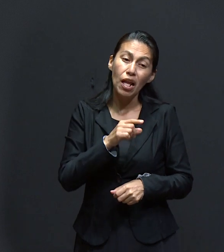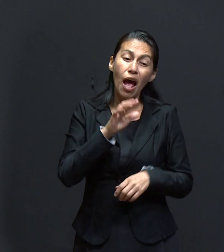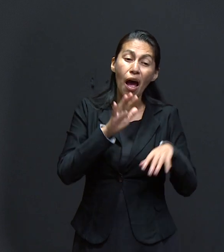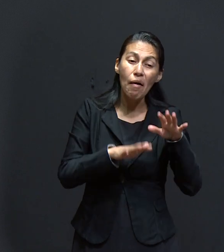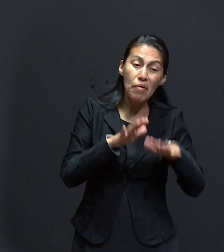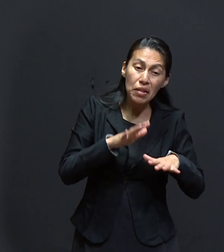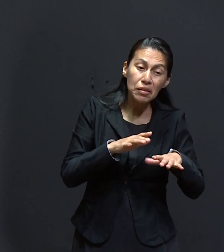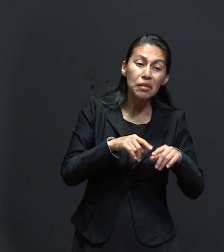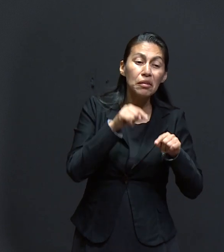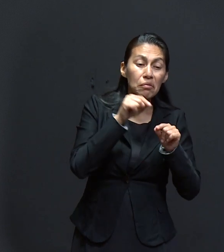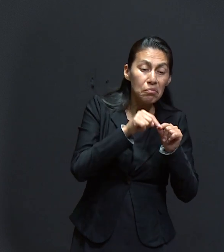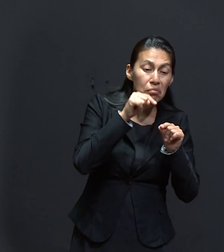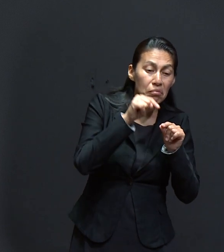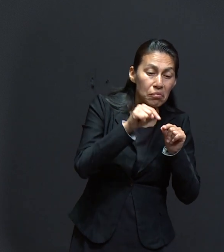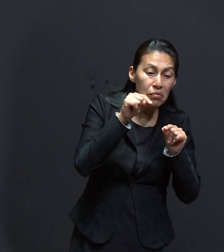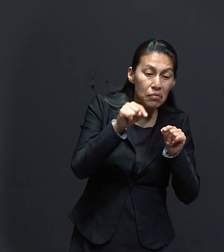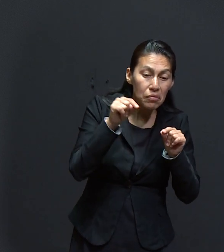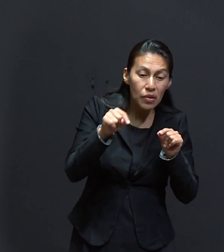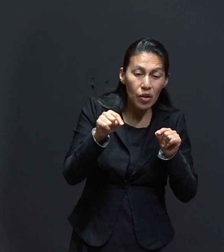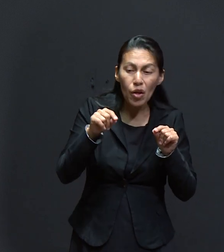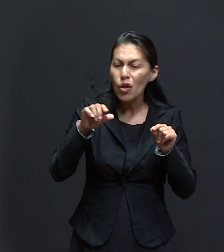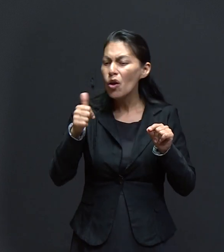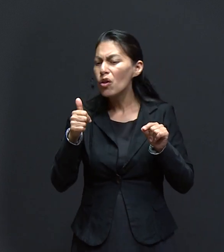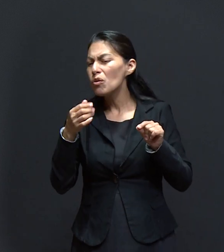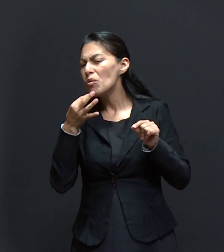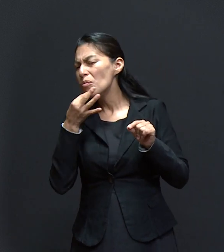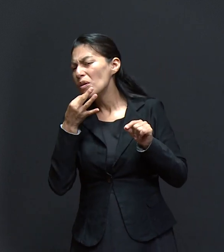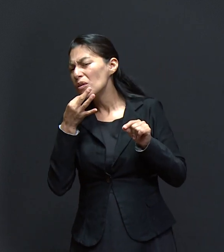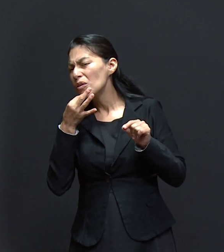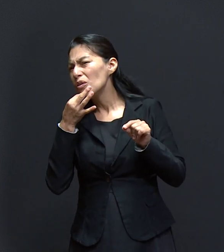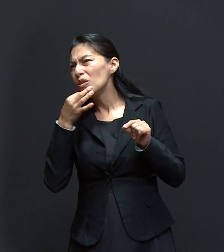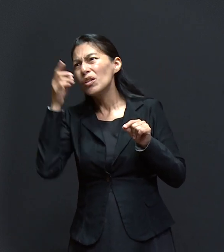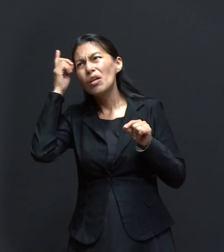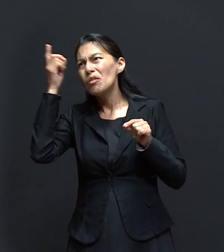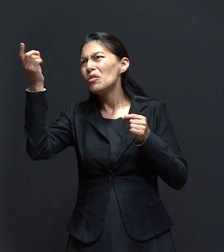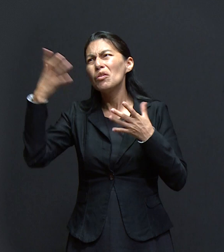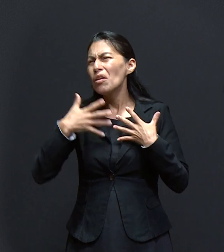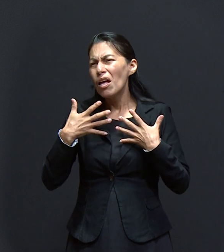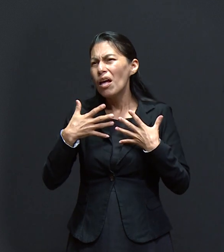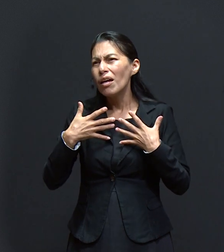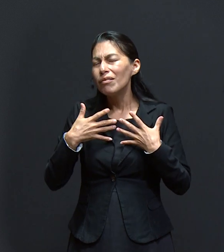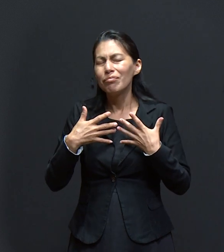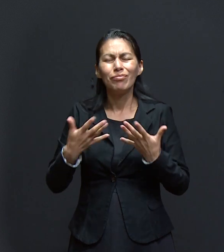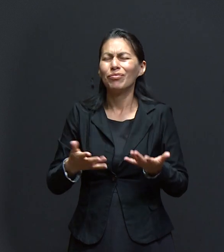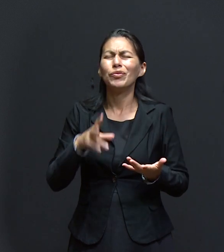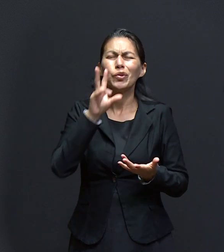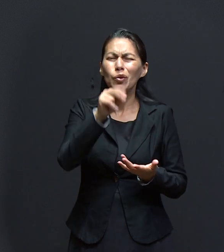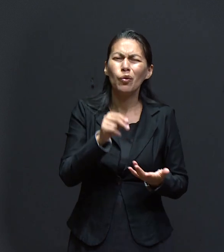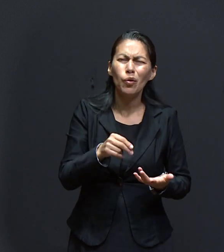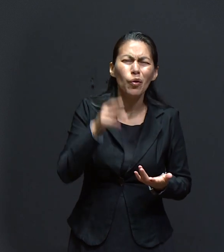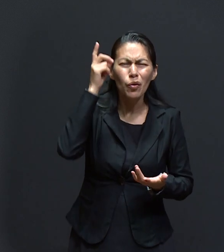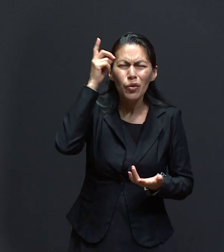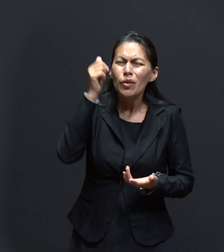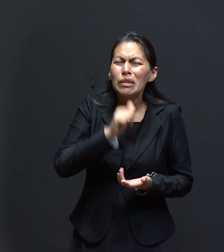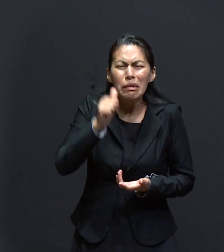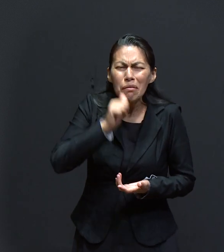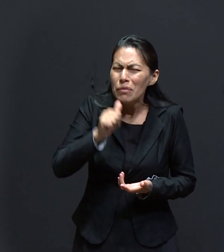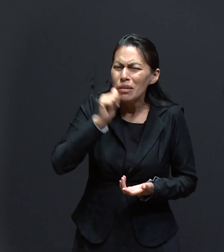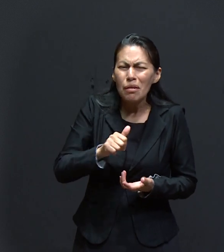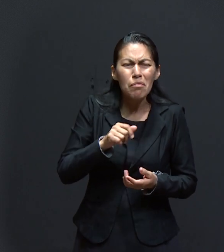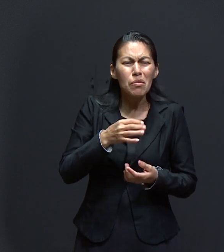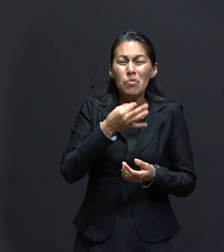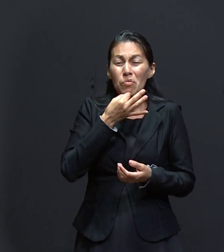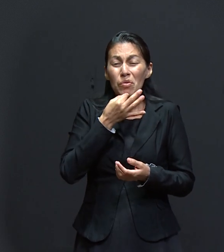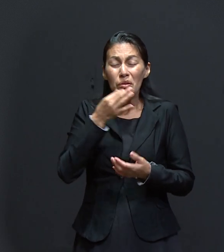os manifiesto en tal momento de mi vida y en otro momento que no se manifestó por favor dios está manifestando